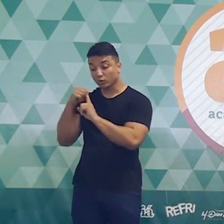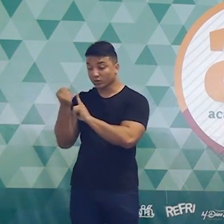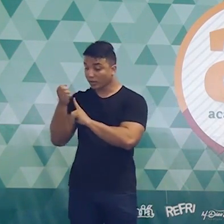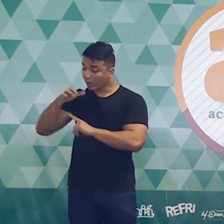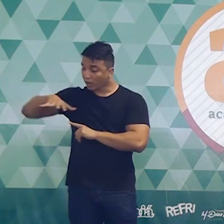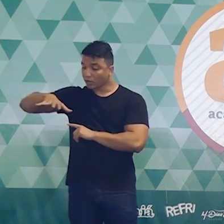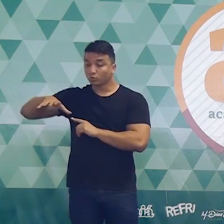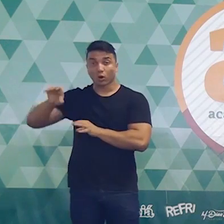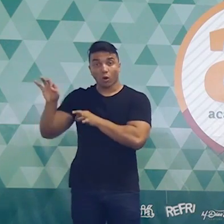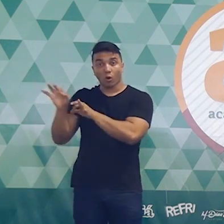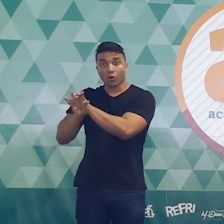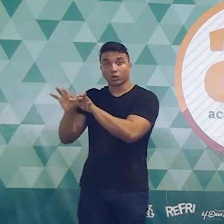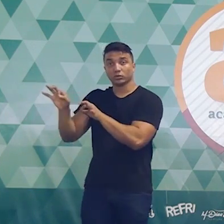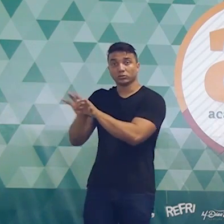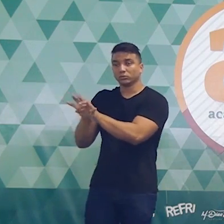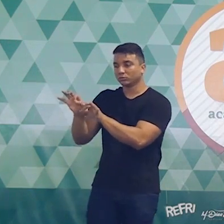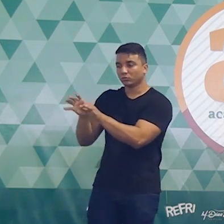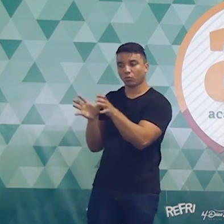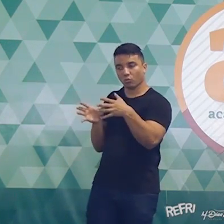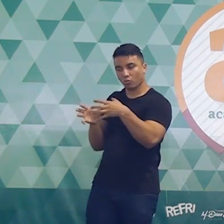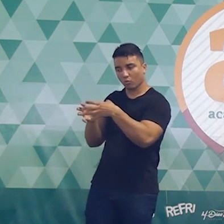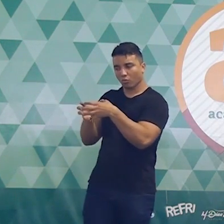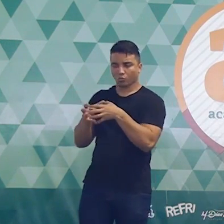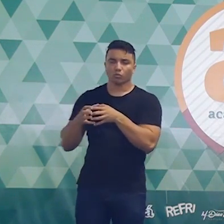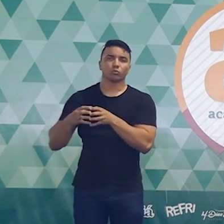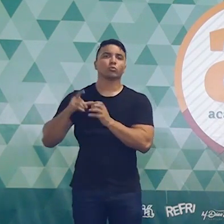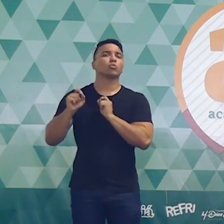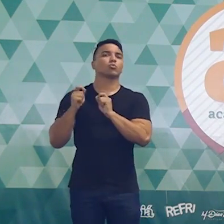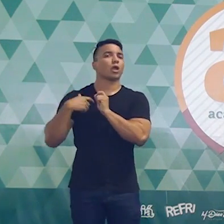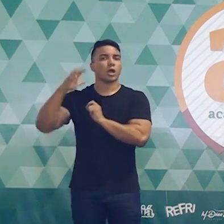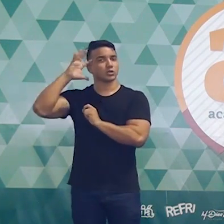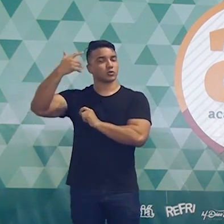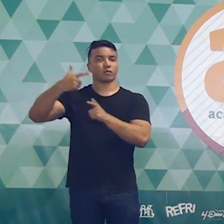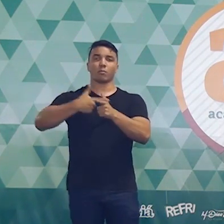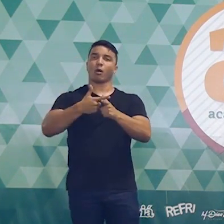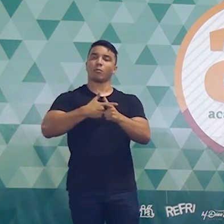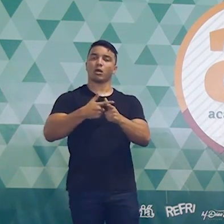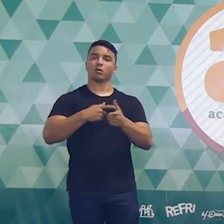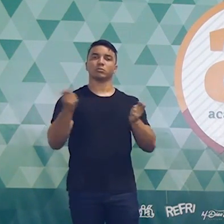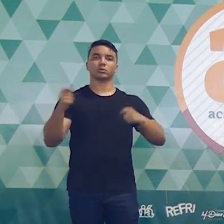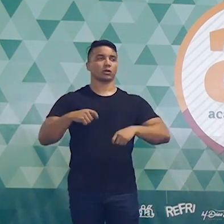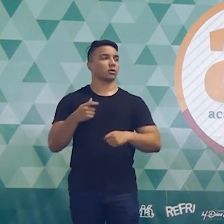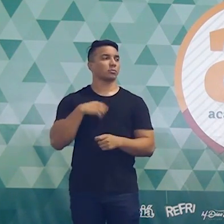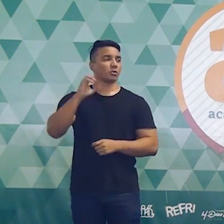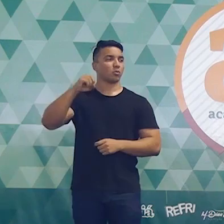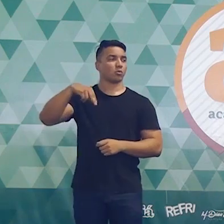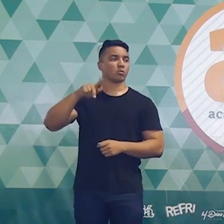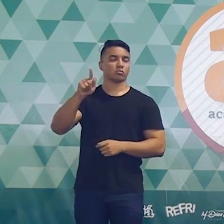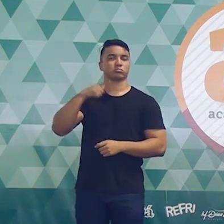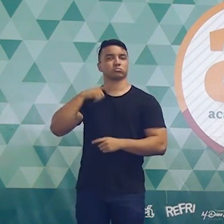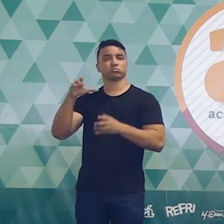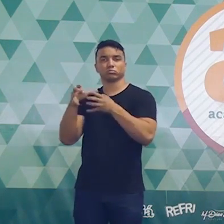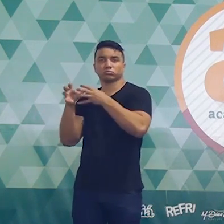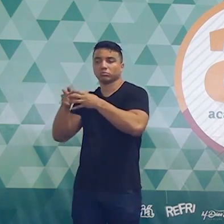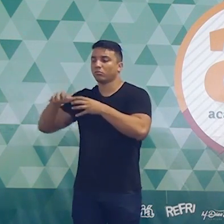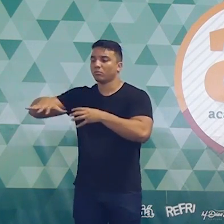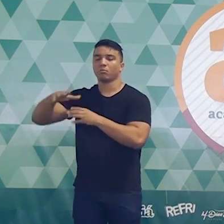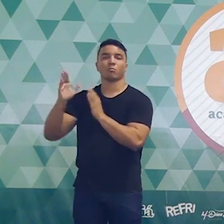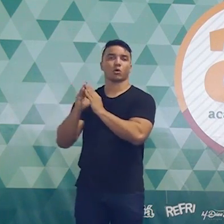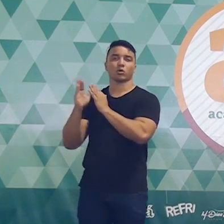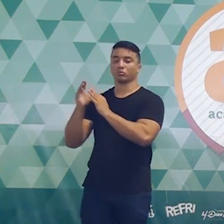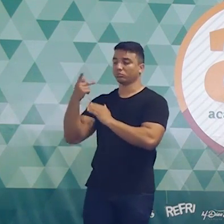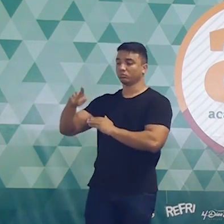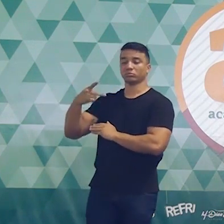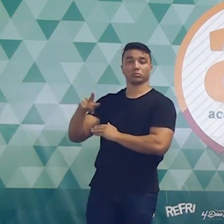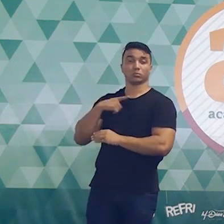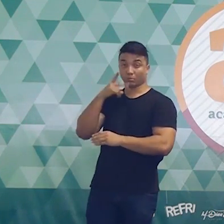civil se organizando coletivamente para resolver ou minimizar um problema. posso usar ONGs, associações de moradores de bairro. Para